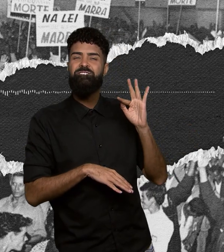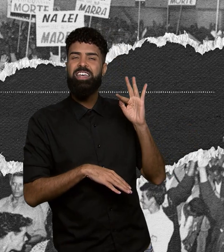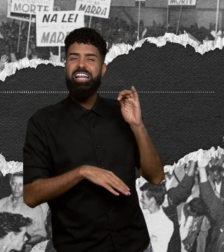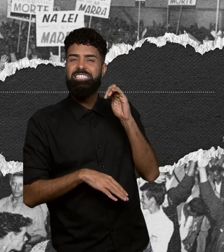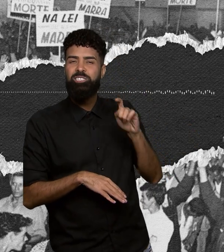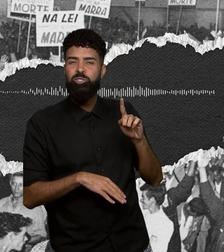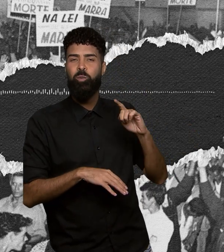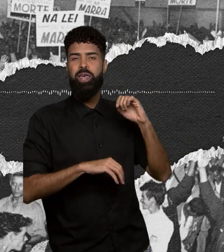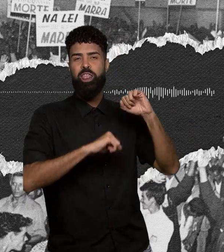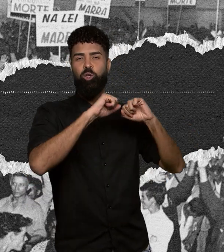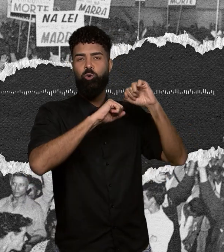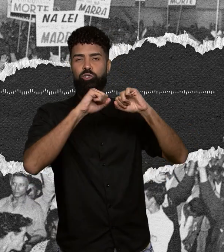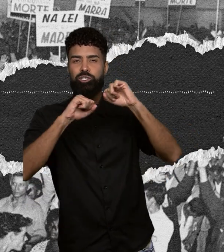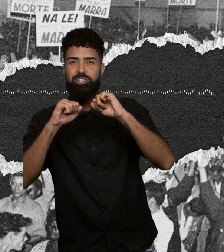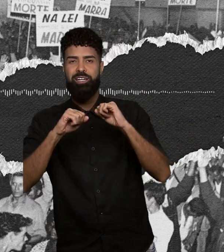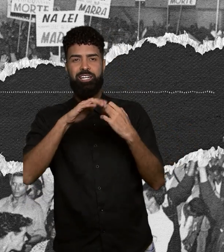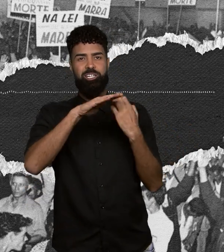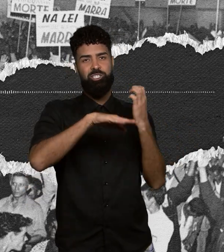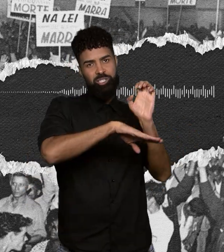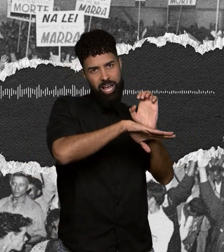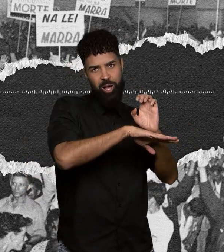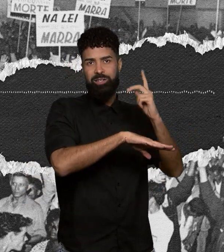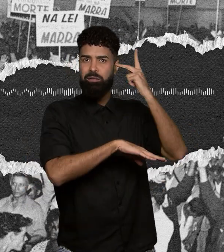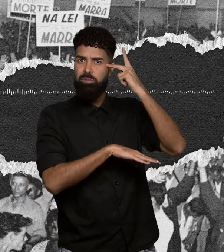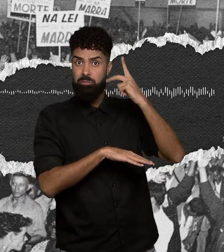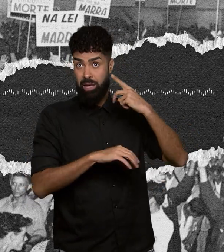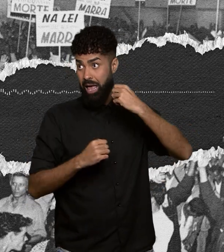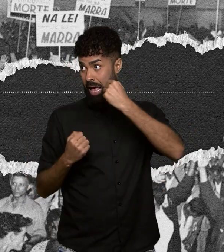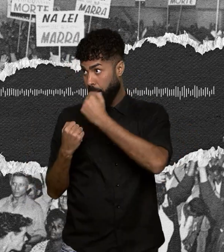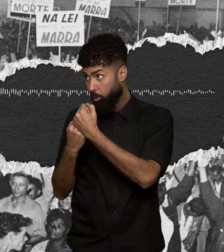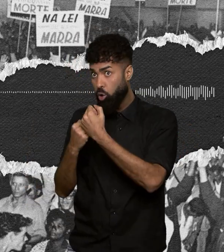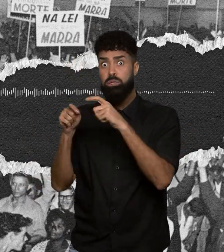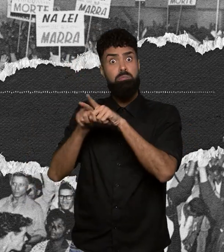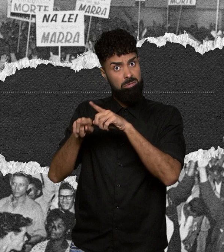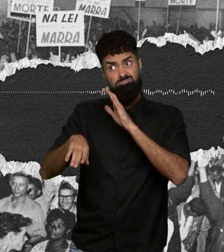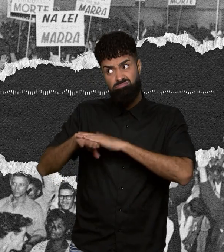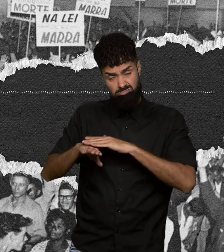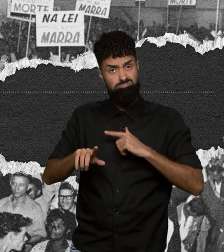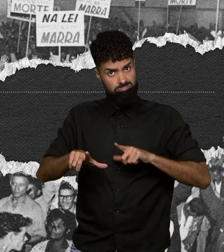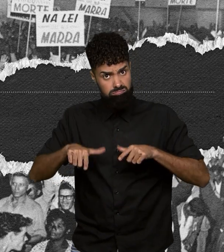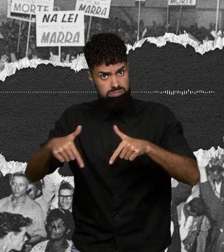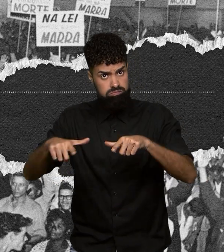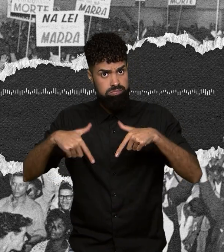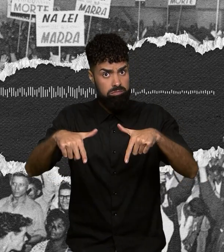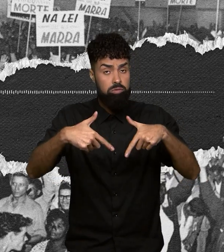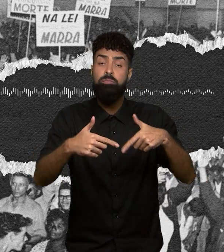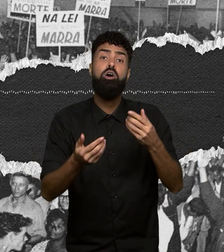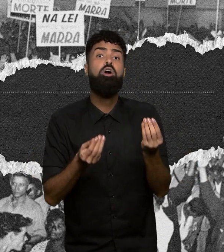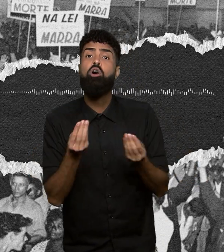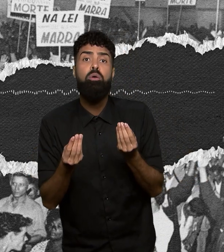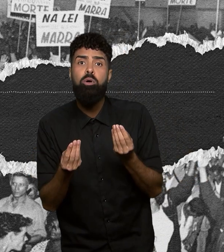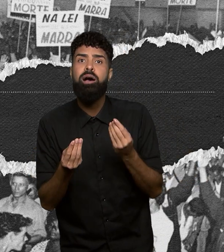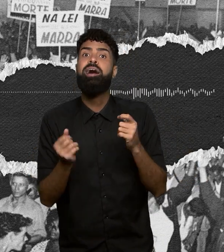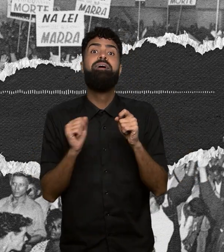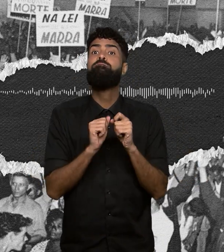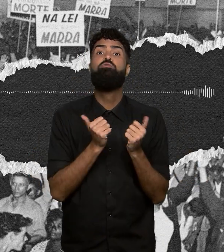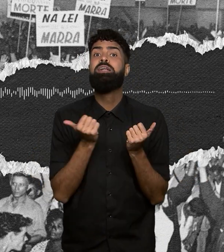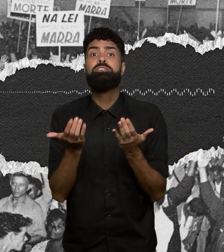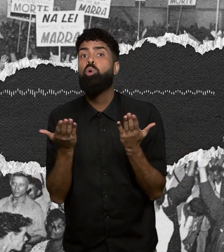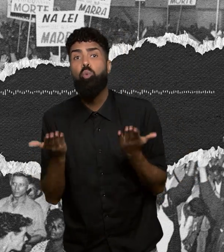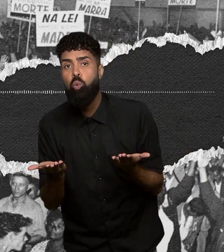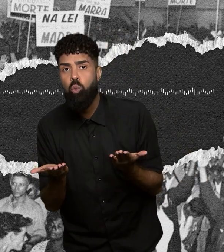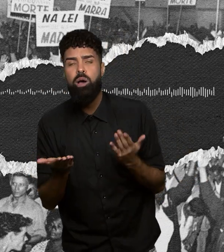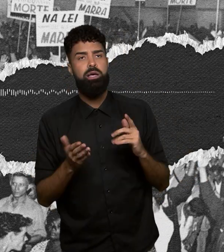de São Paulo mais do que apoiando né gente realizando eles realizavam como oferecendo que a